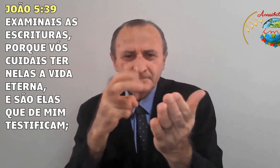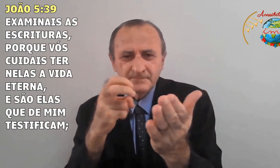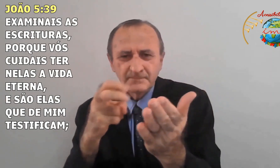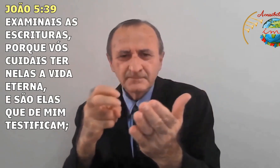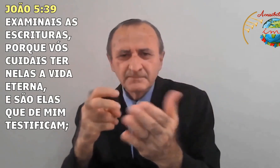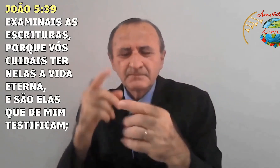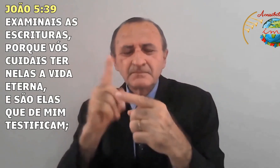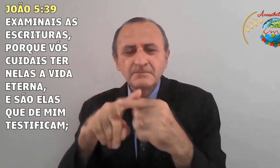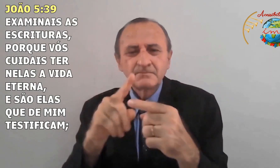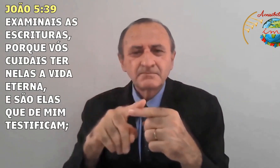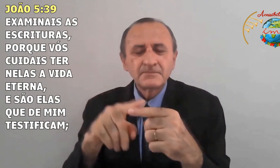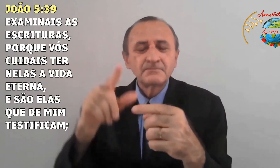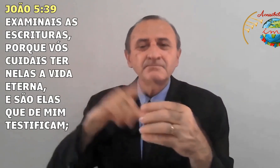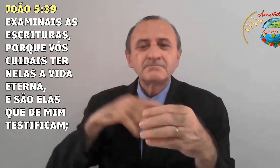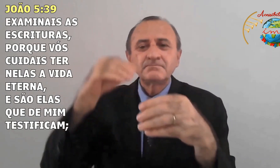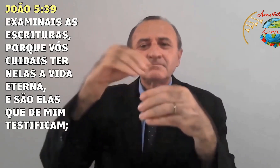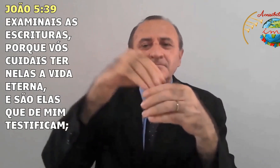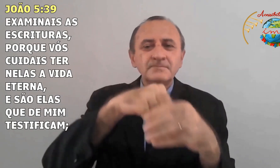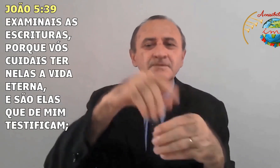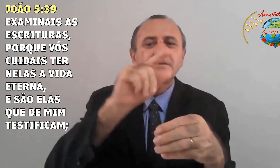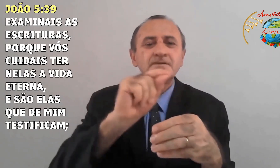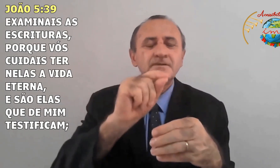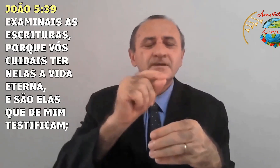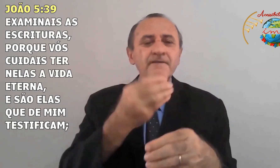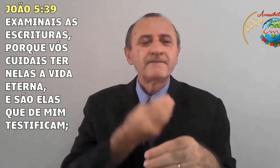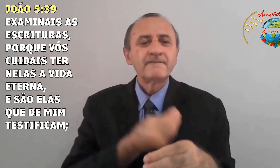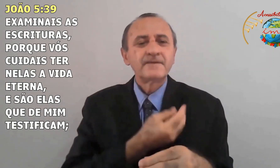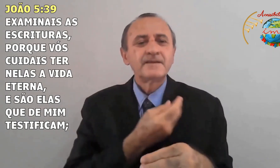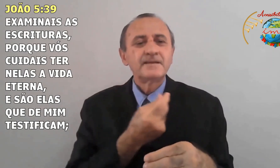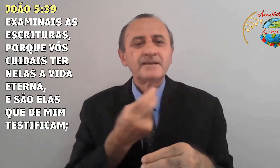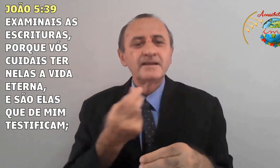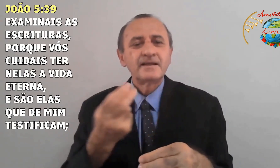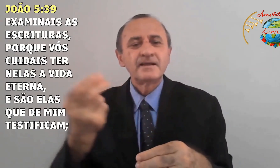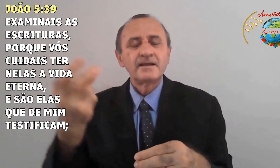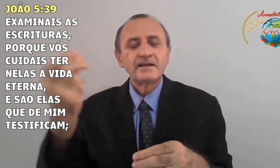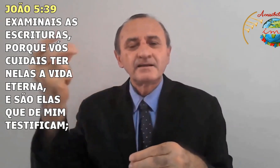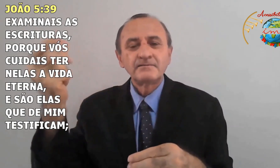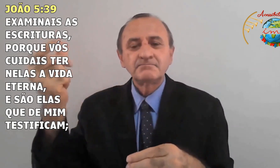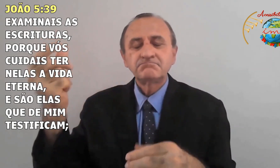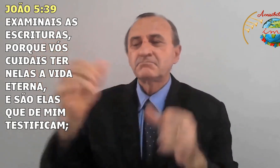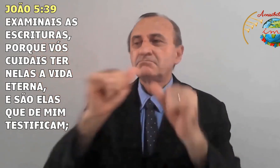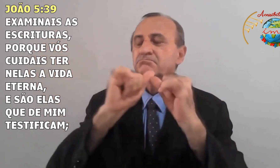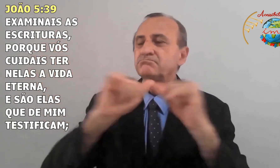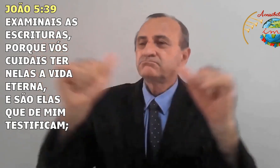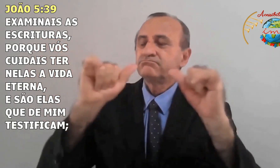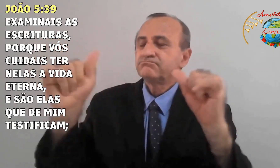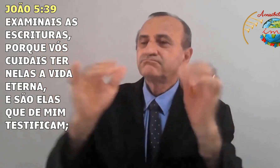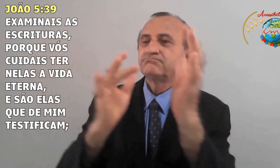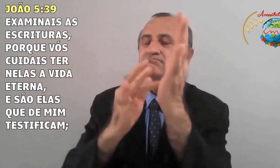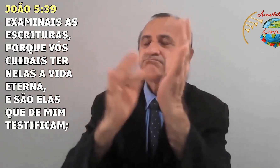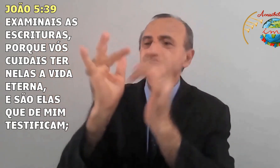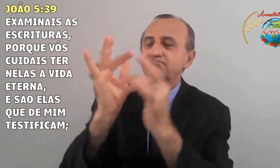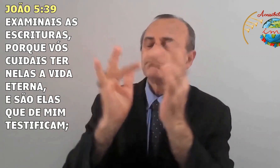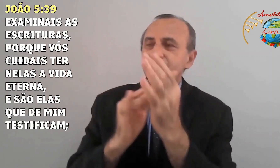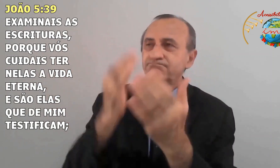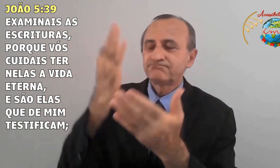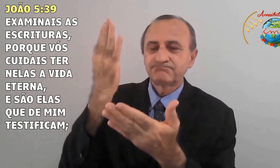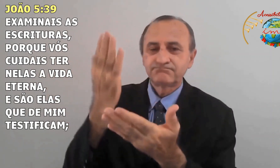porque vós cuidais ter nelas a vida eterna, e são elas que de mim